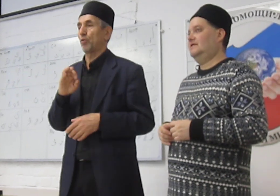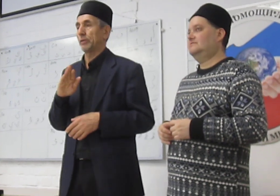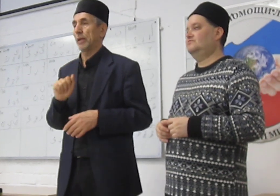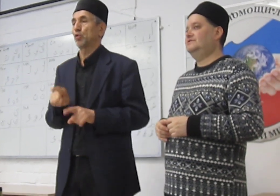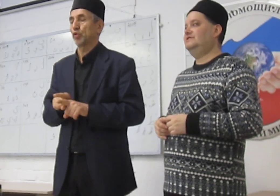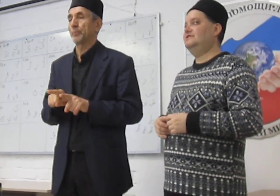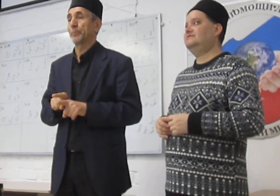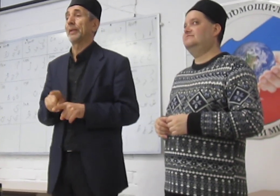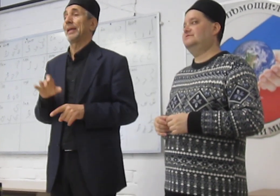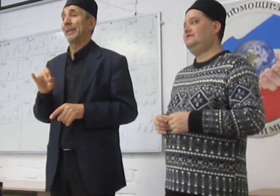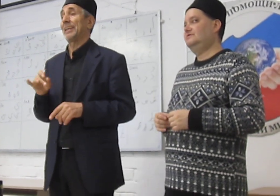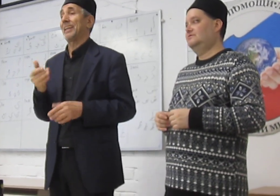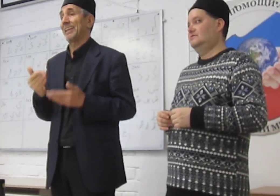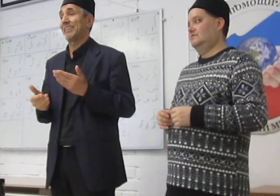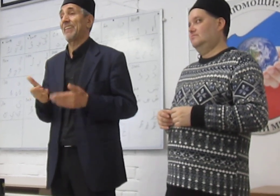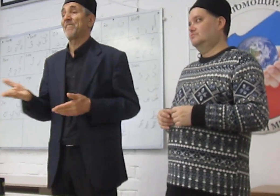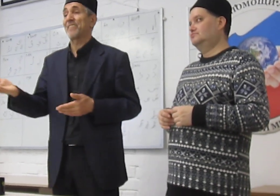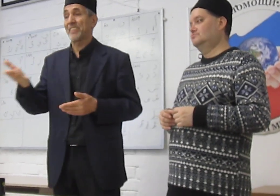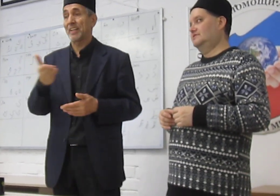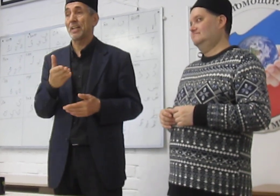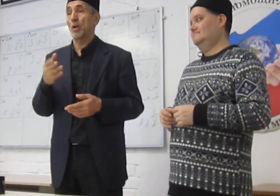Поэтому, и если вы уснули,